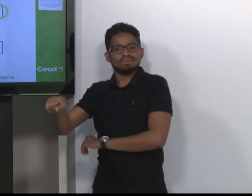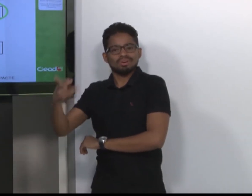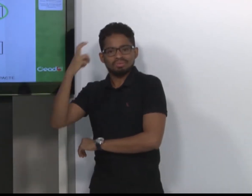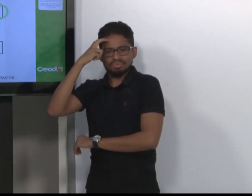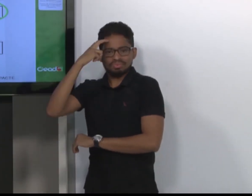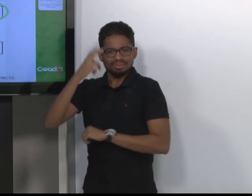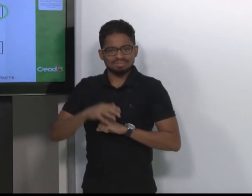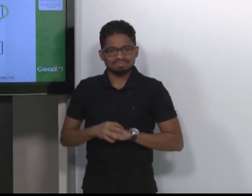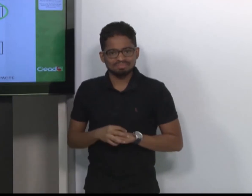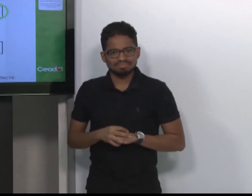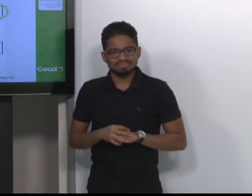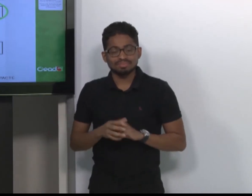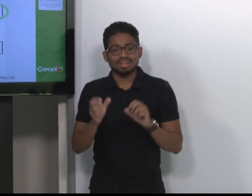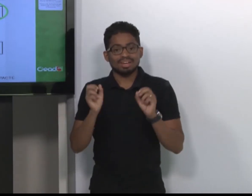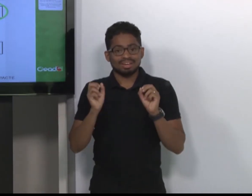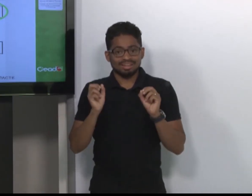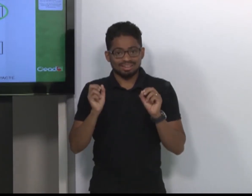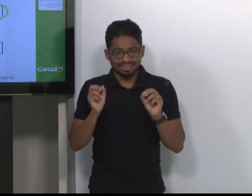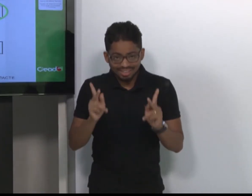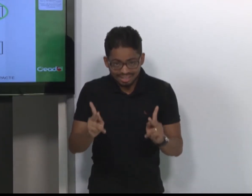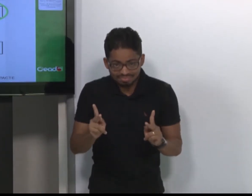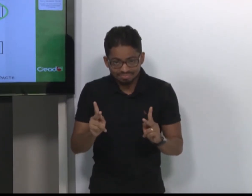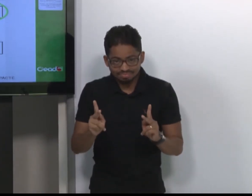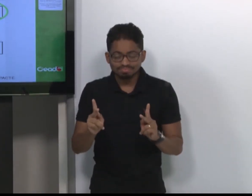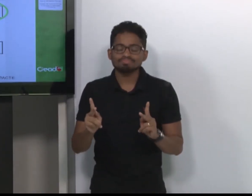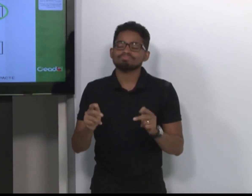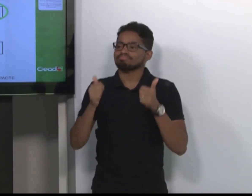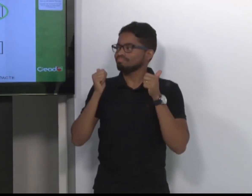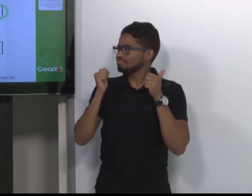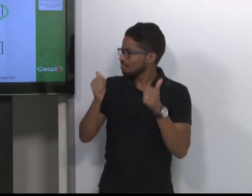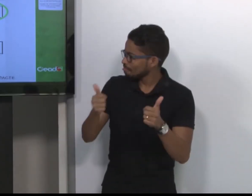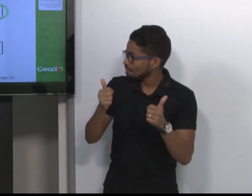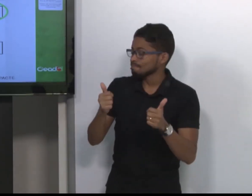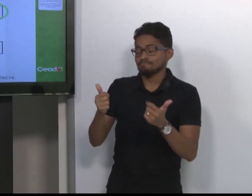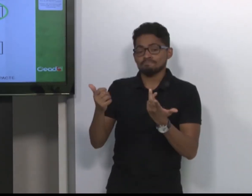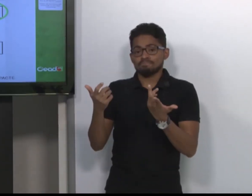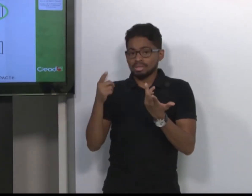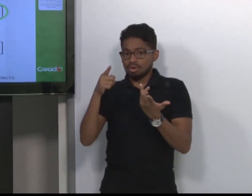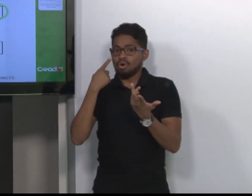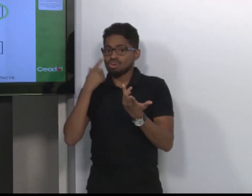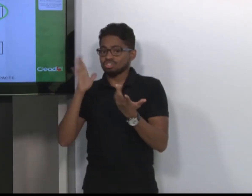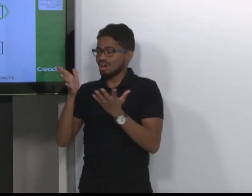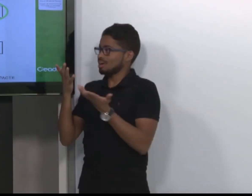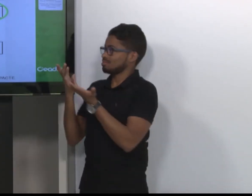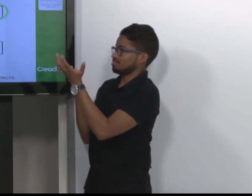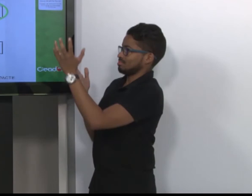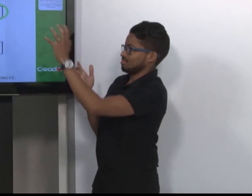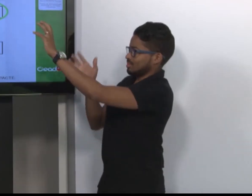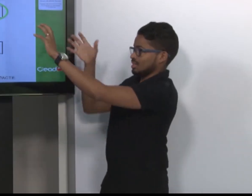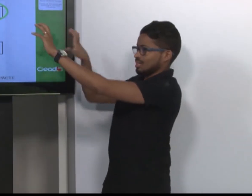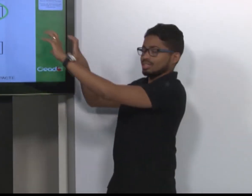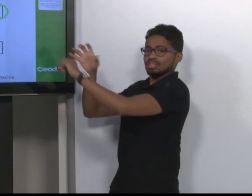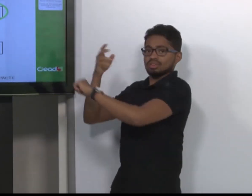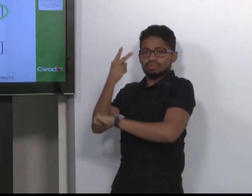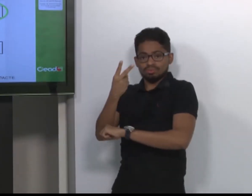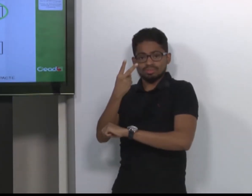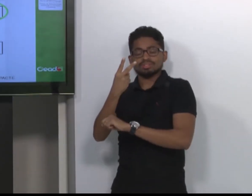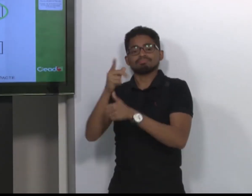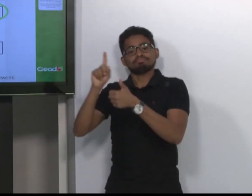culturais, identitários, comportamentais da comunidade surda. Ok? Então, já vimos o